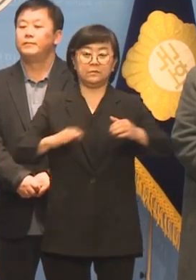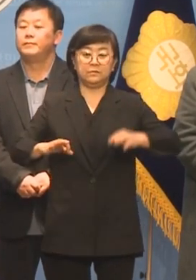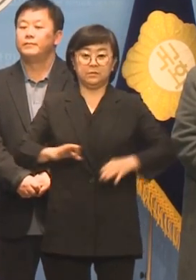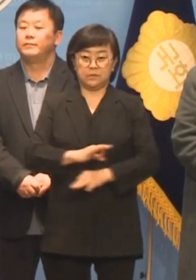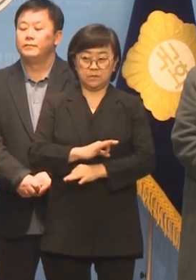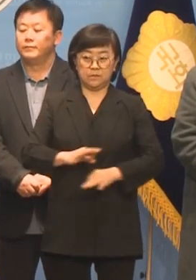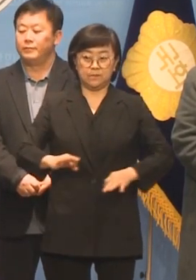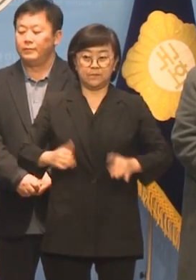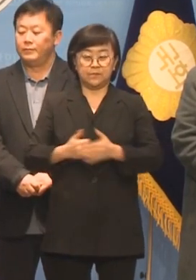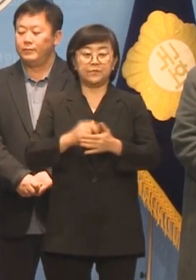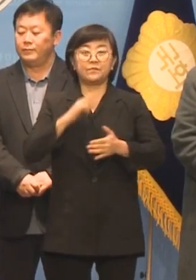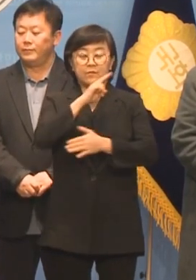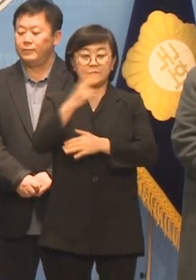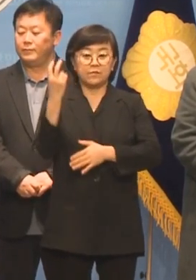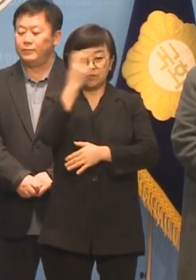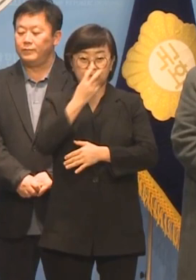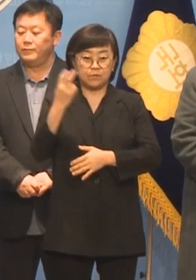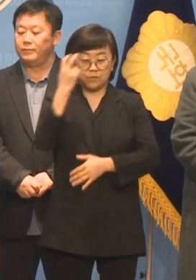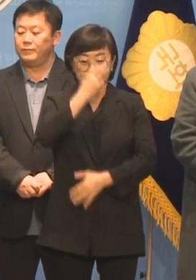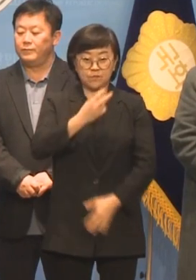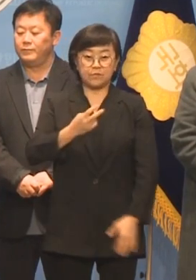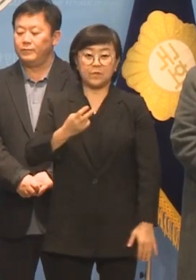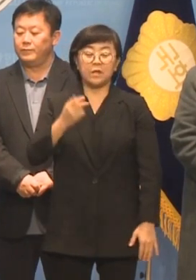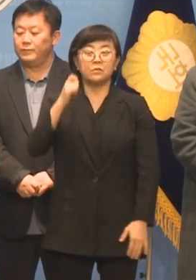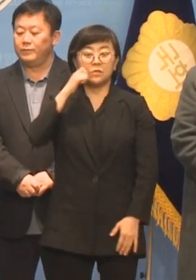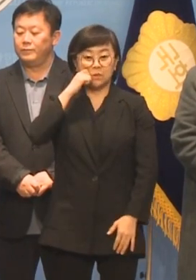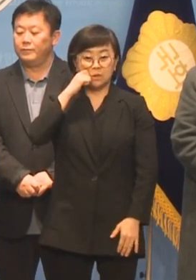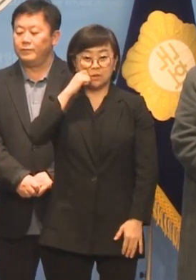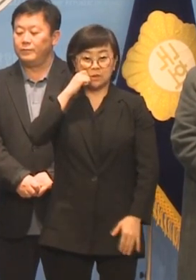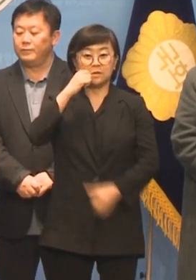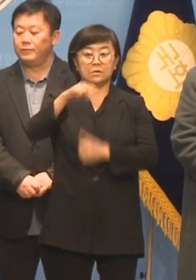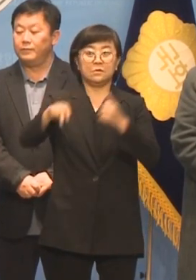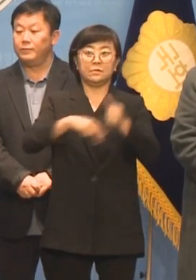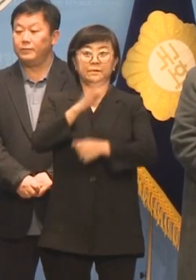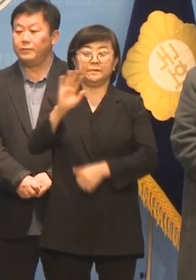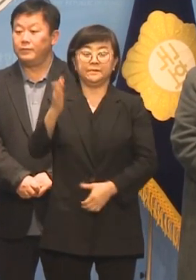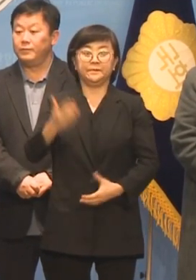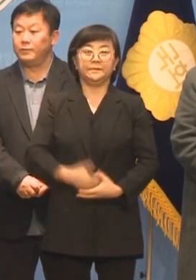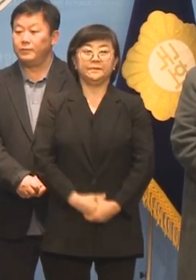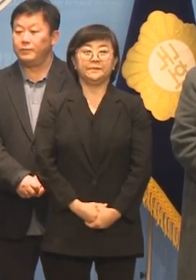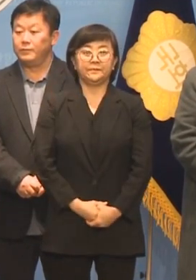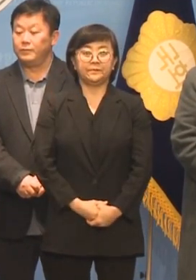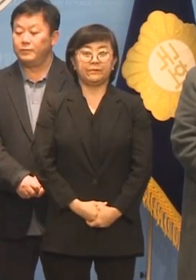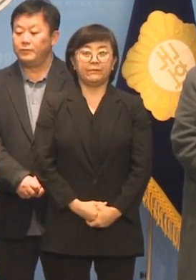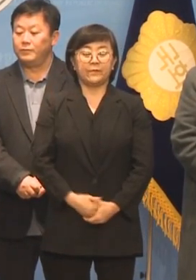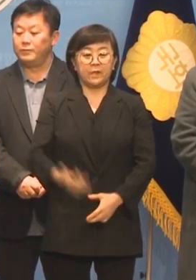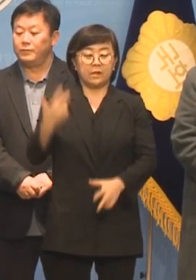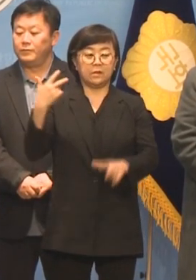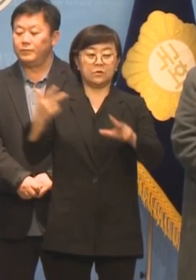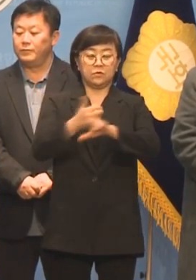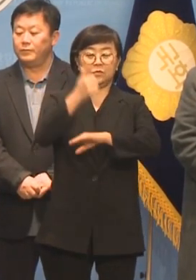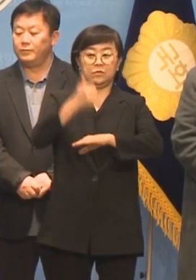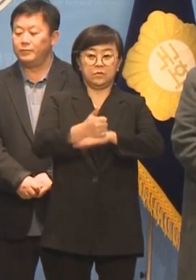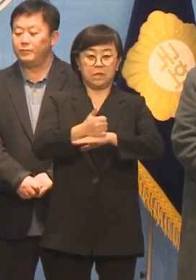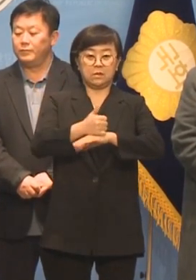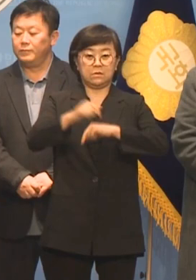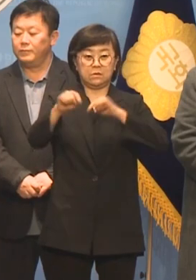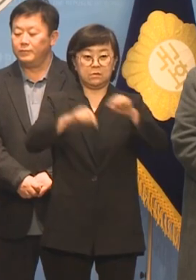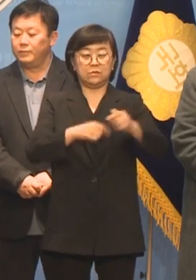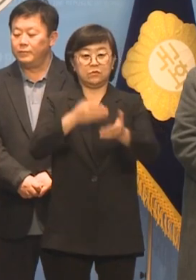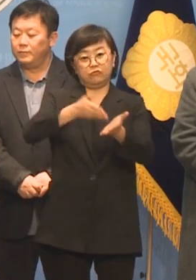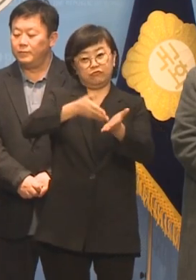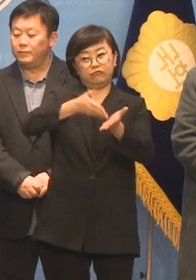의혹은 수사할 수 없는 게 대한민국의 현실이 되어버렸습니다. 지난 주말 정치권을 뒤엎은